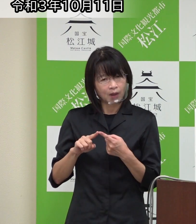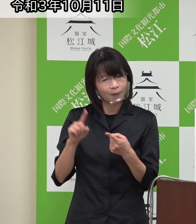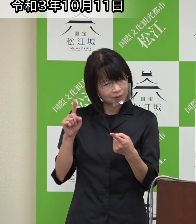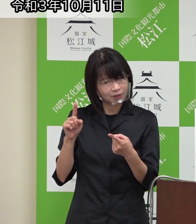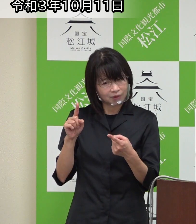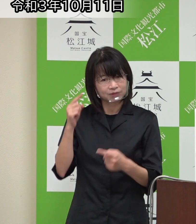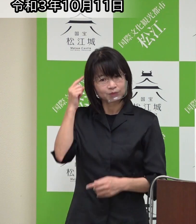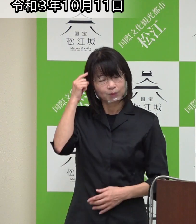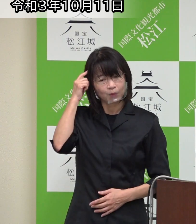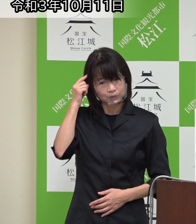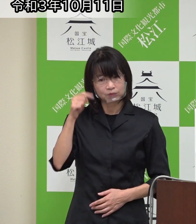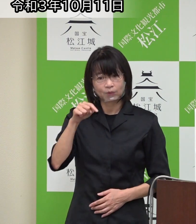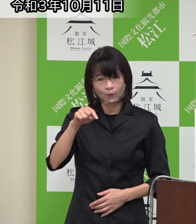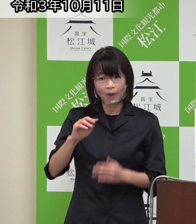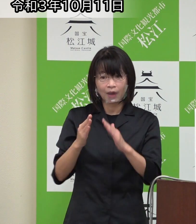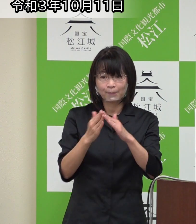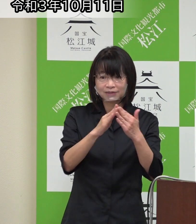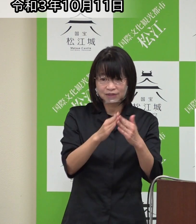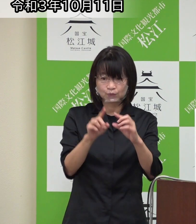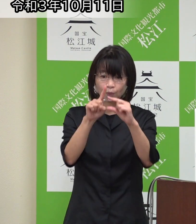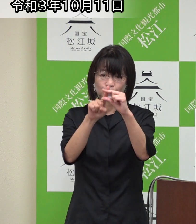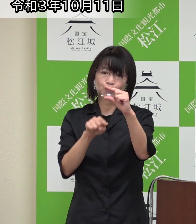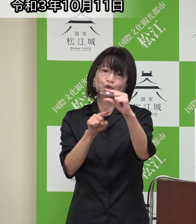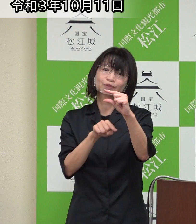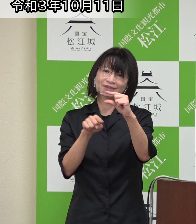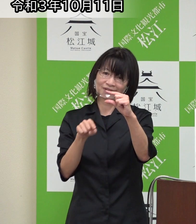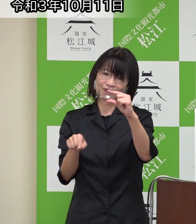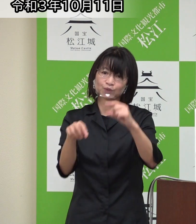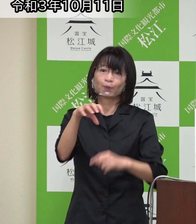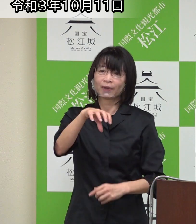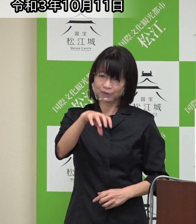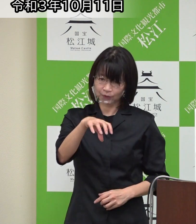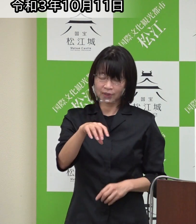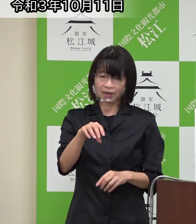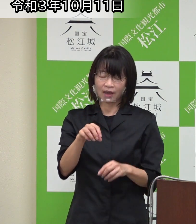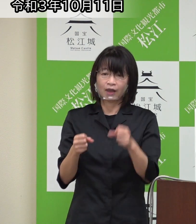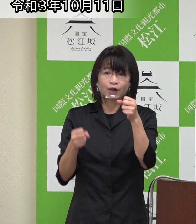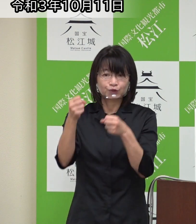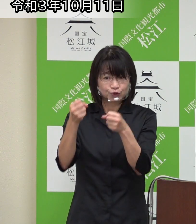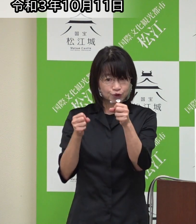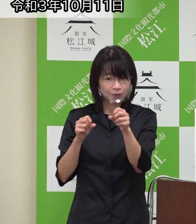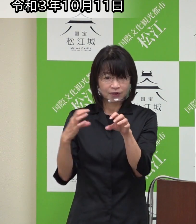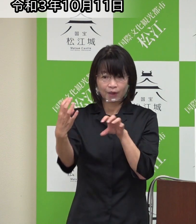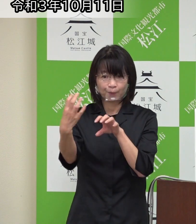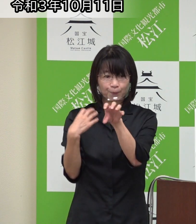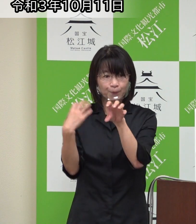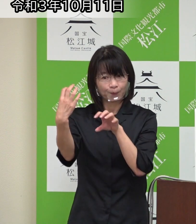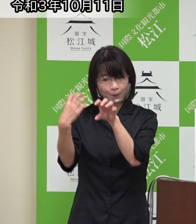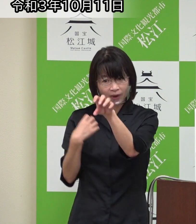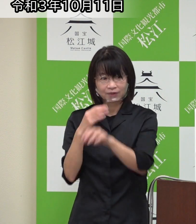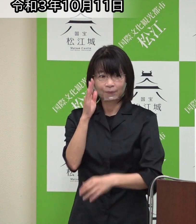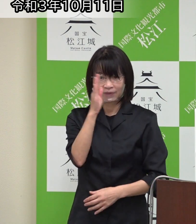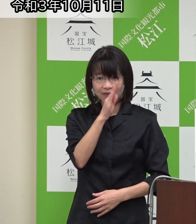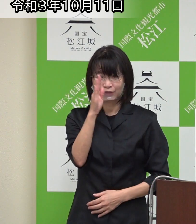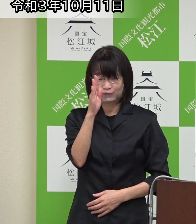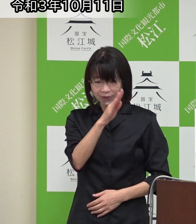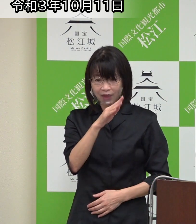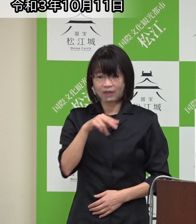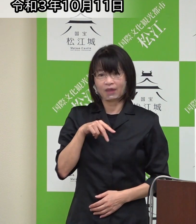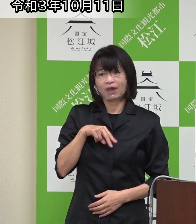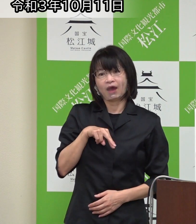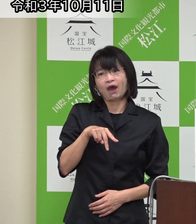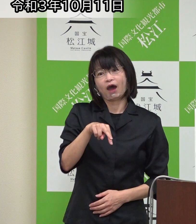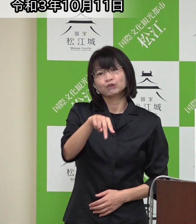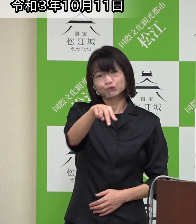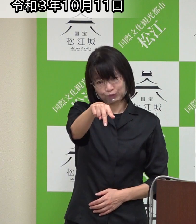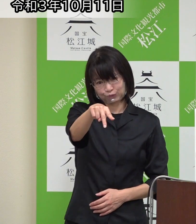本当に中心部ですので、むしろ人がですね、こう歩くための空間である、本来的な道路の目的ですねというの